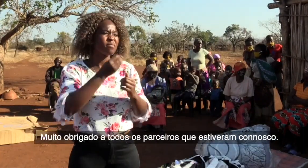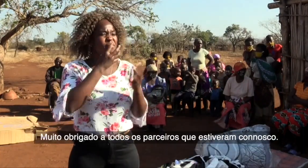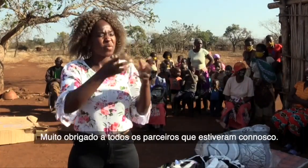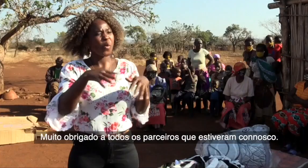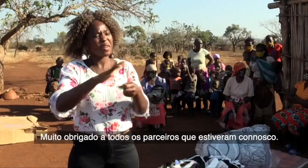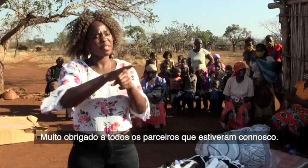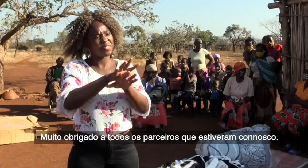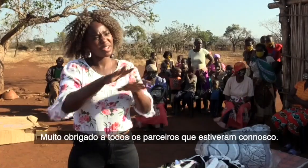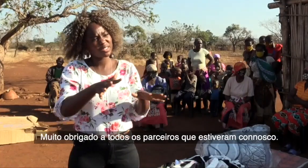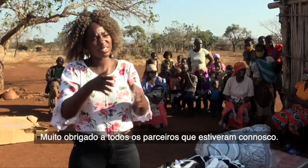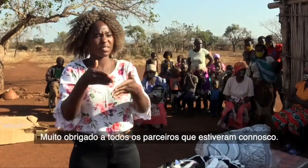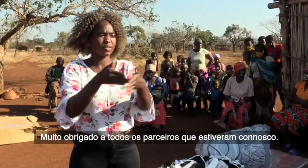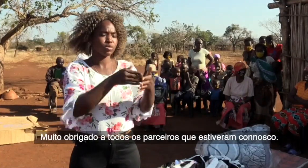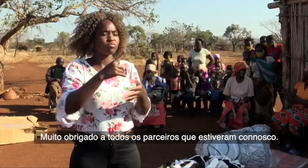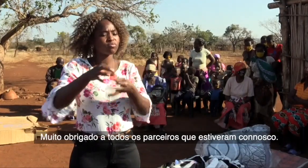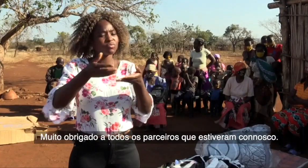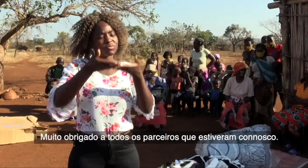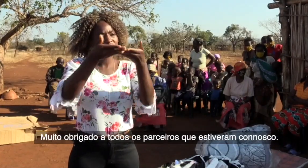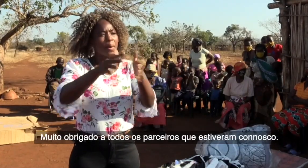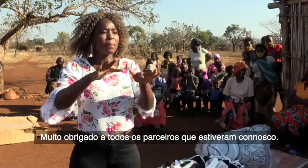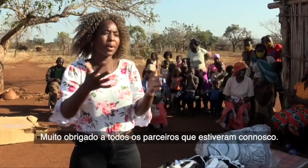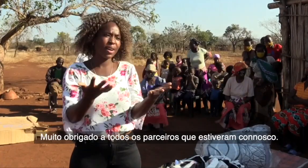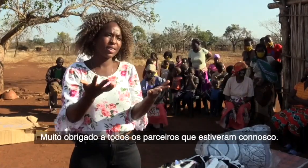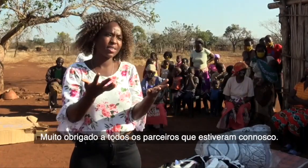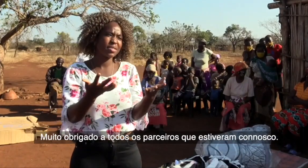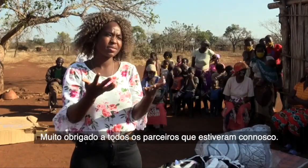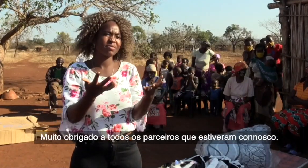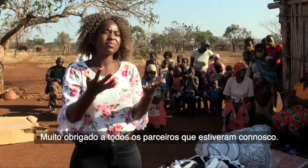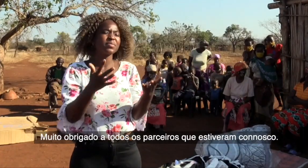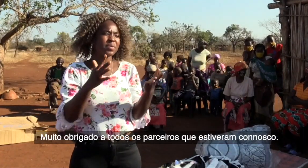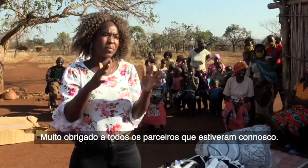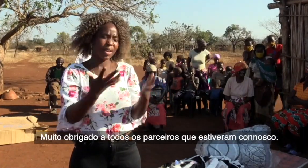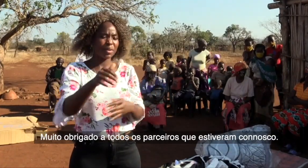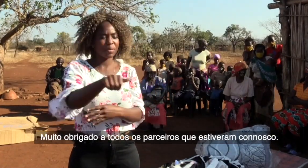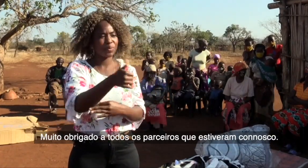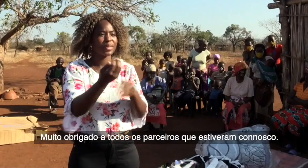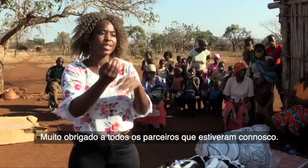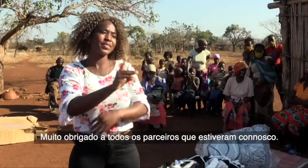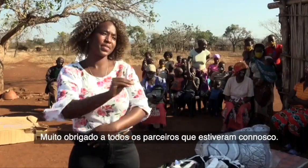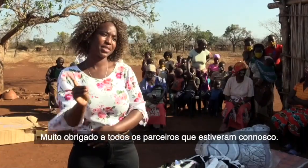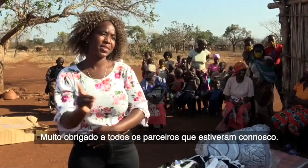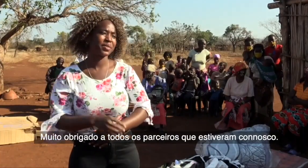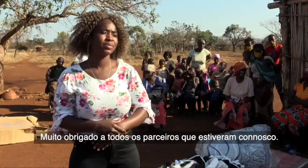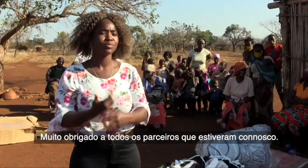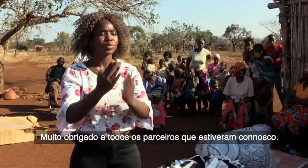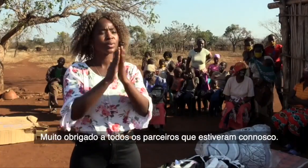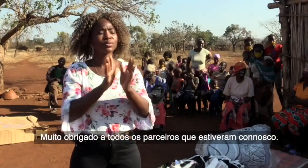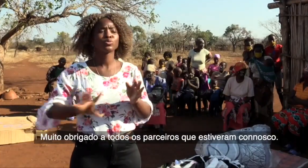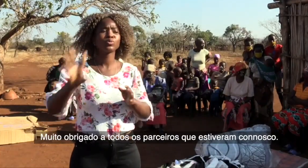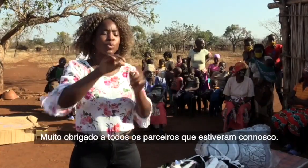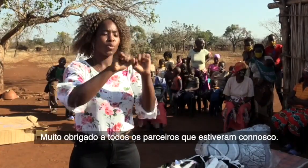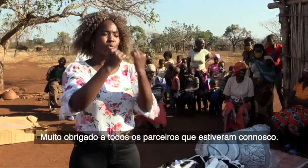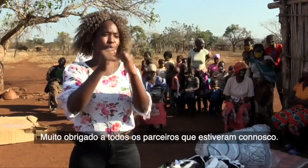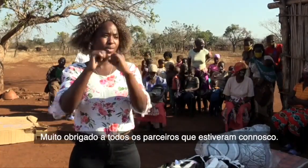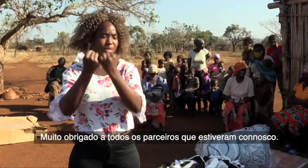e que viram o sofrimento dessas crianças, sabendo que neste momento estamos a passar por uma pandemia e que é para melhorar também a vida das